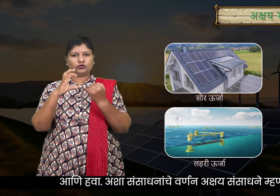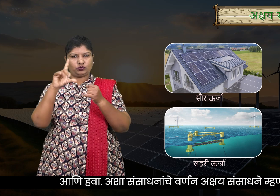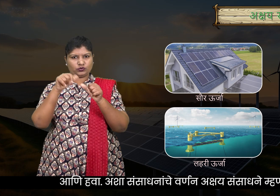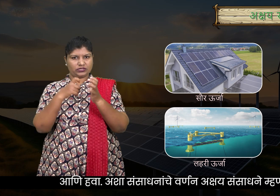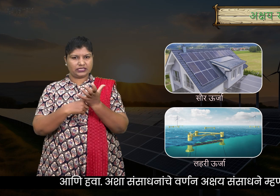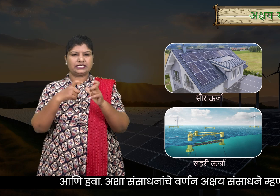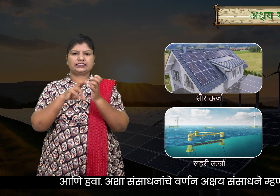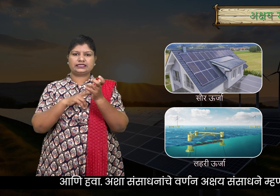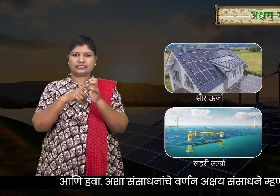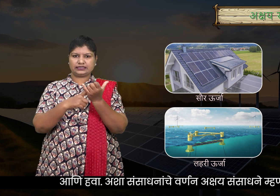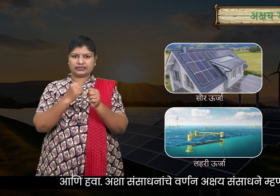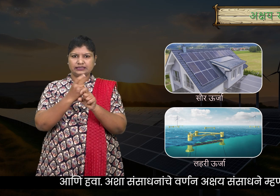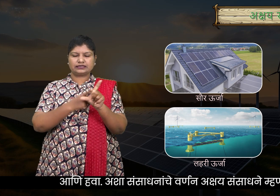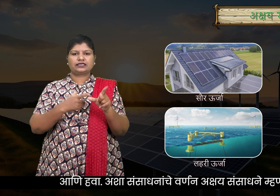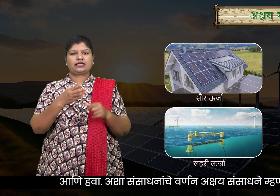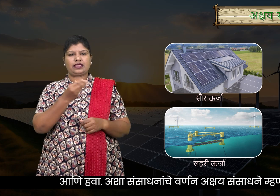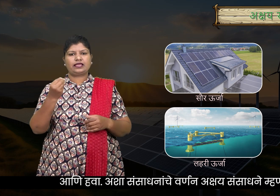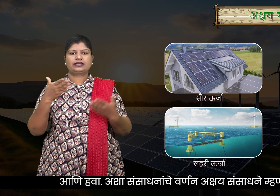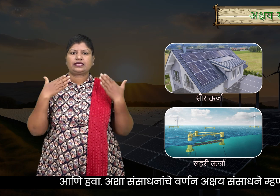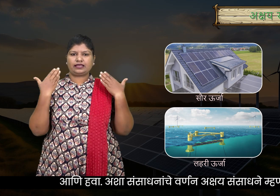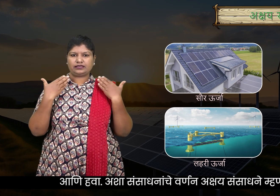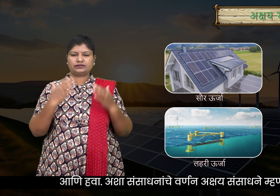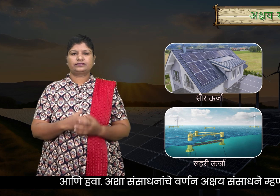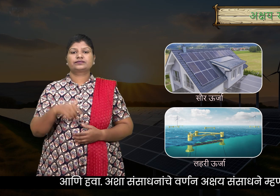वर्णन अक्षय संसाधने म्हणून केले जाते.